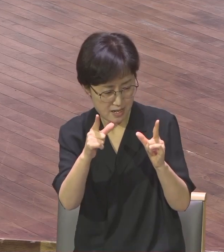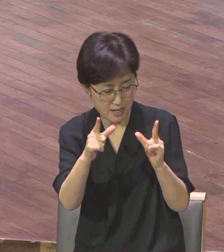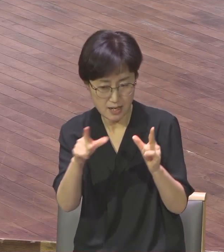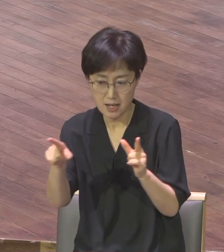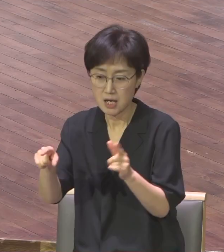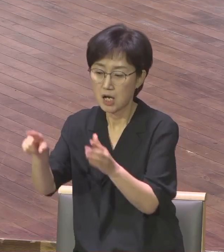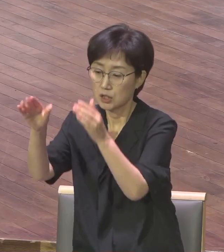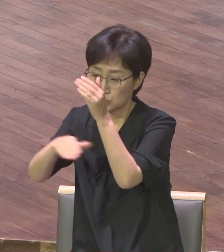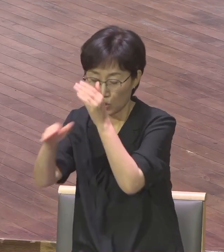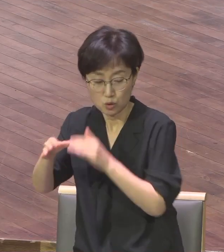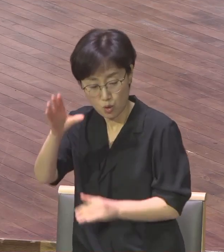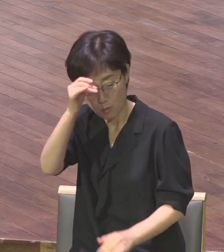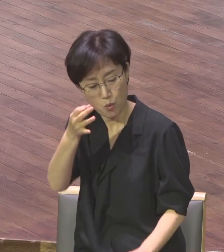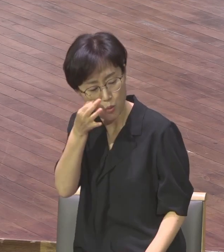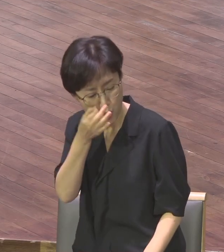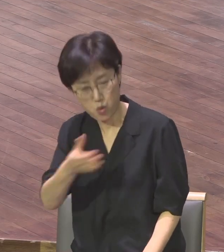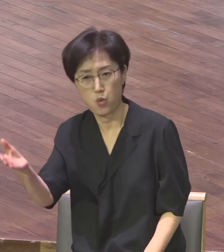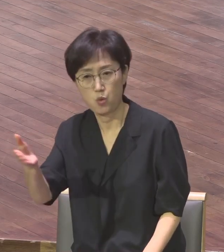강조하고 있어요.